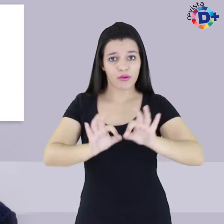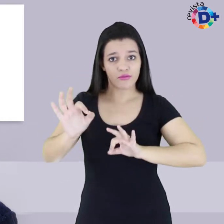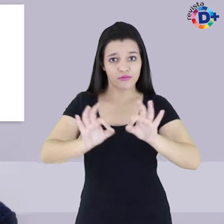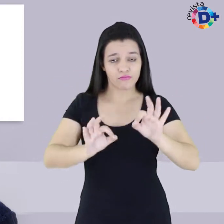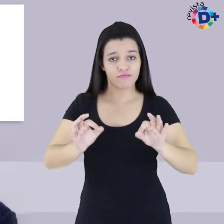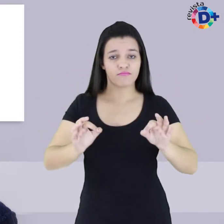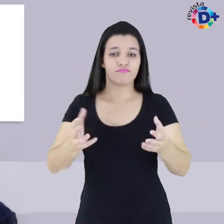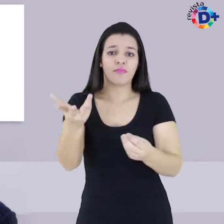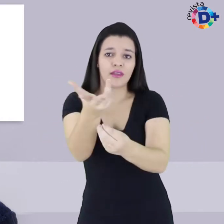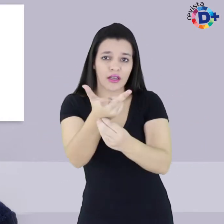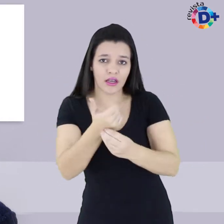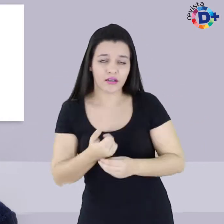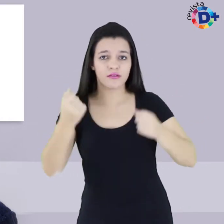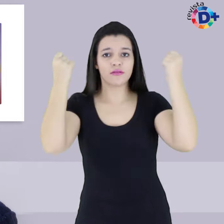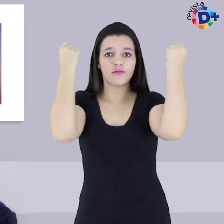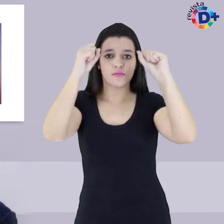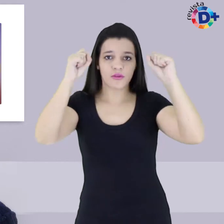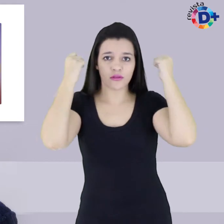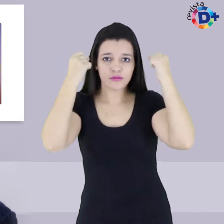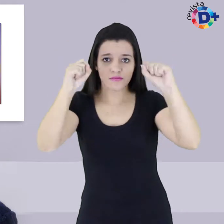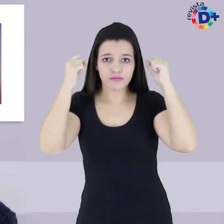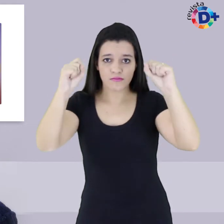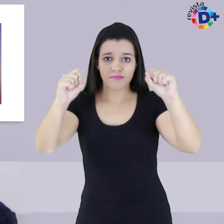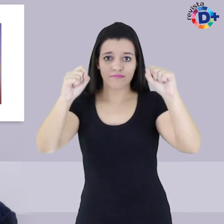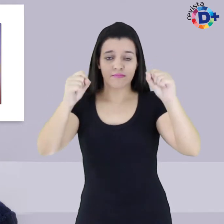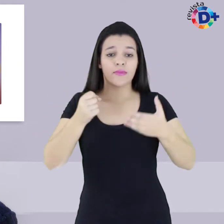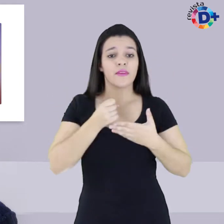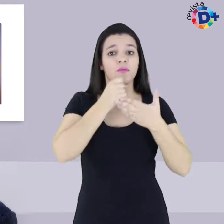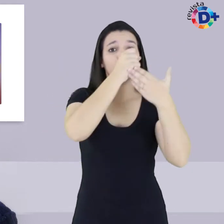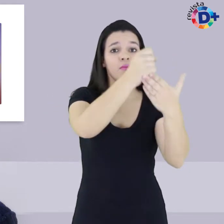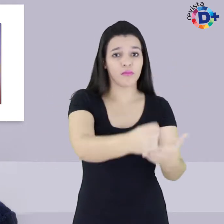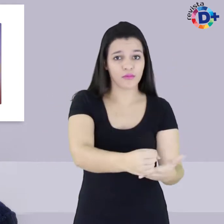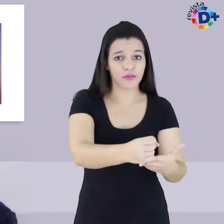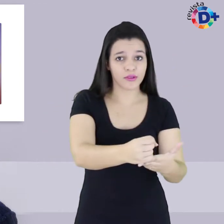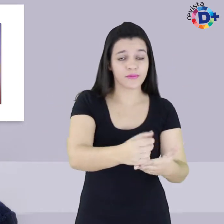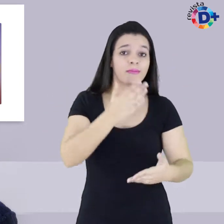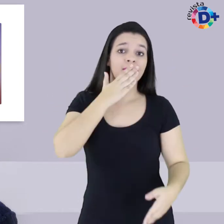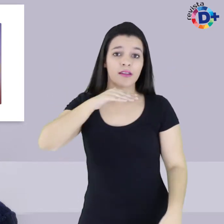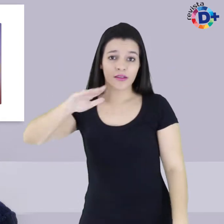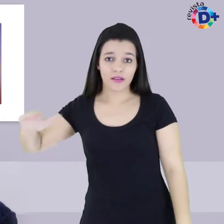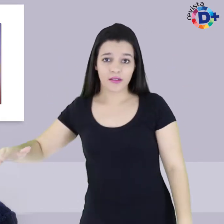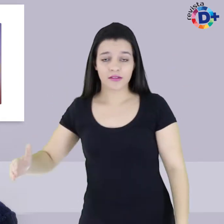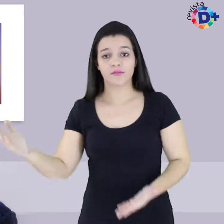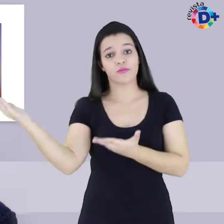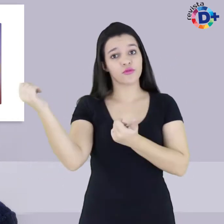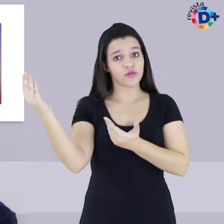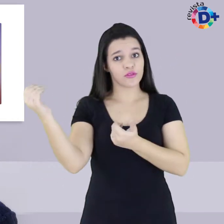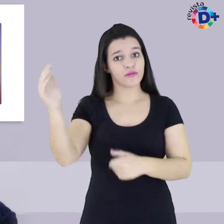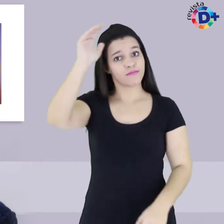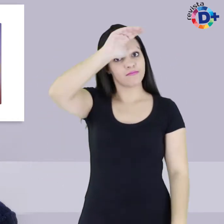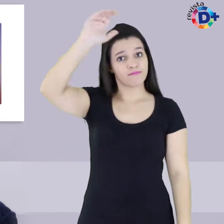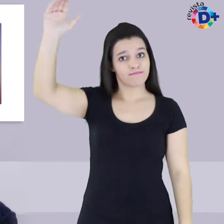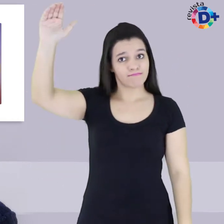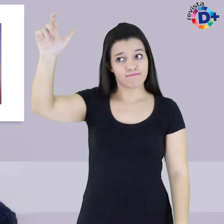para atender prioritariamente crianças, jovens e adultos com